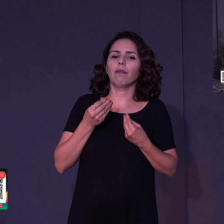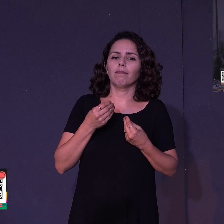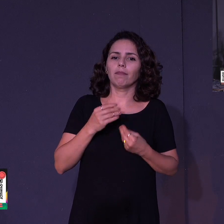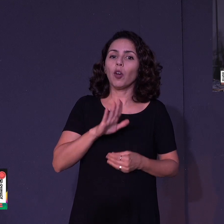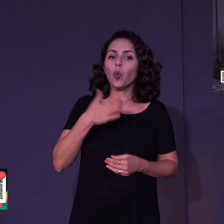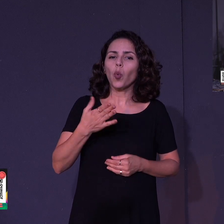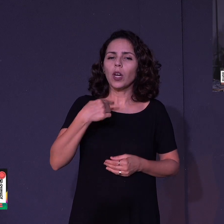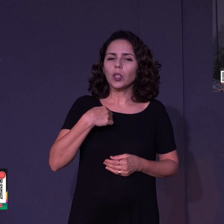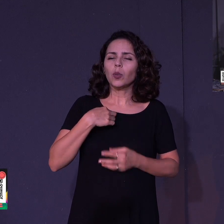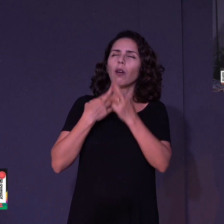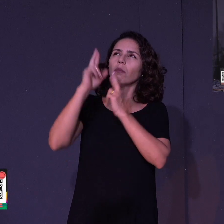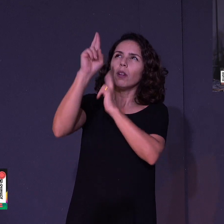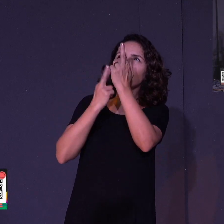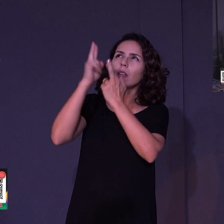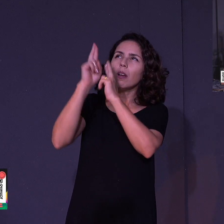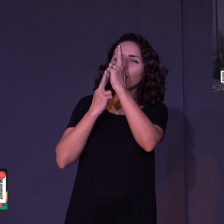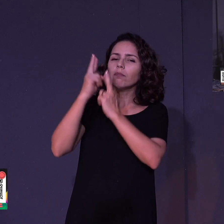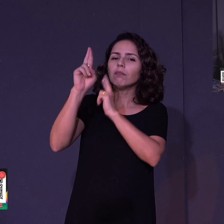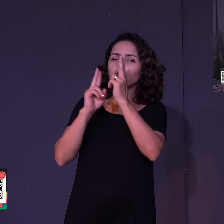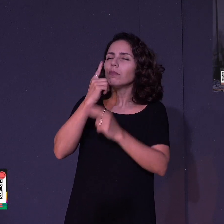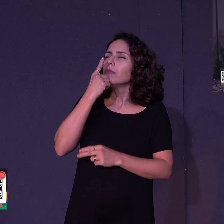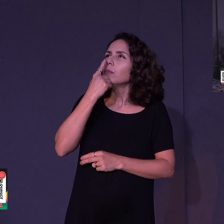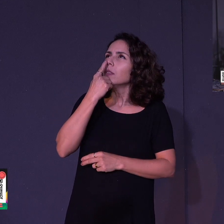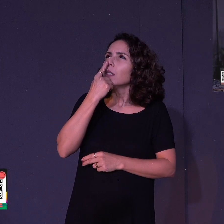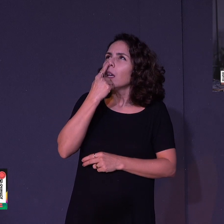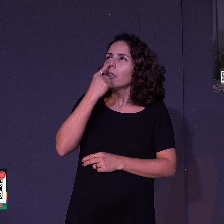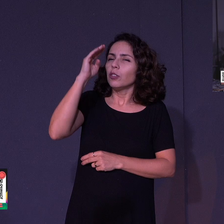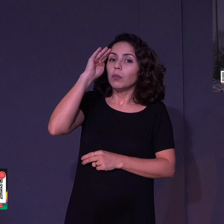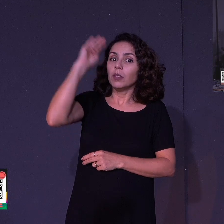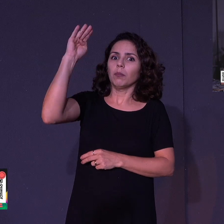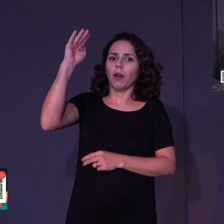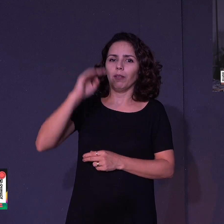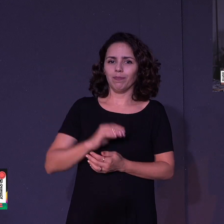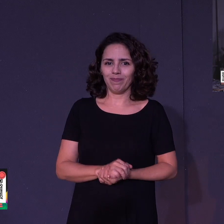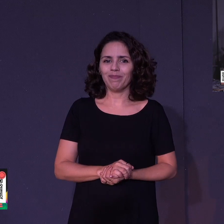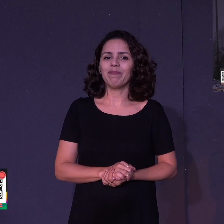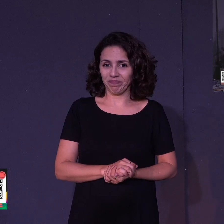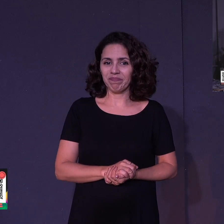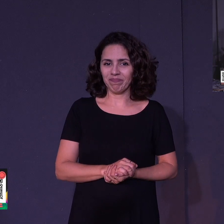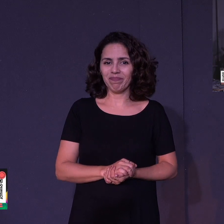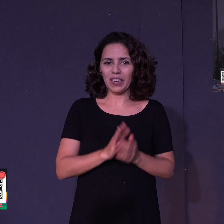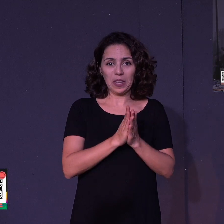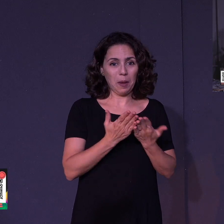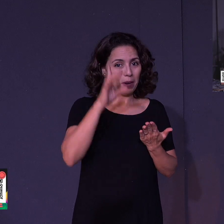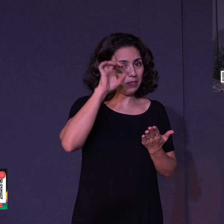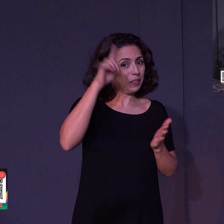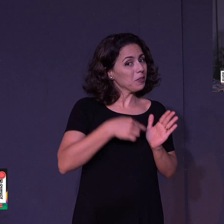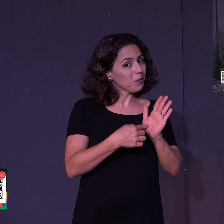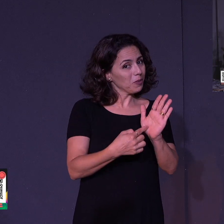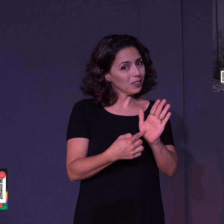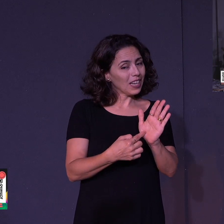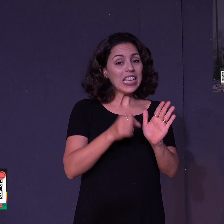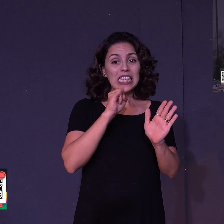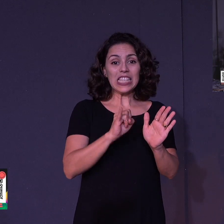oração, sabe o que é que vai acontecer? João capítulo 15, versículo 7. Se vocês permanecerem em mim e as